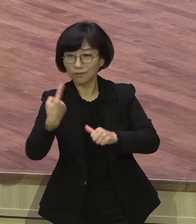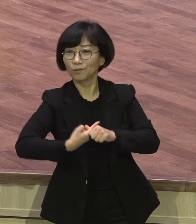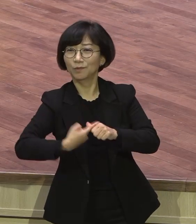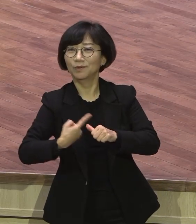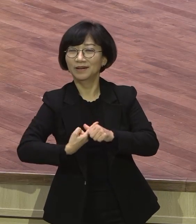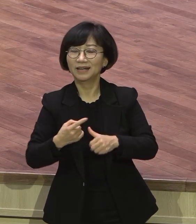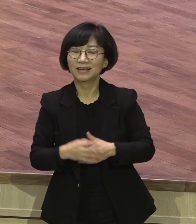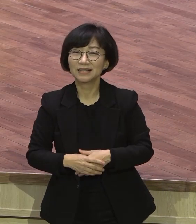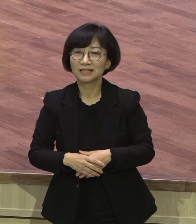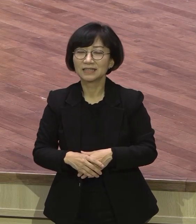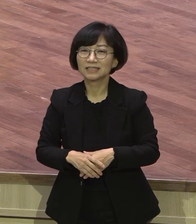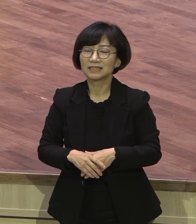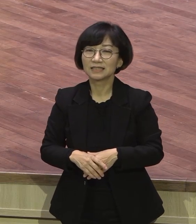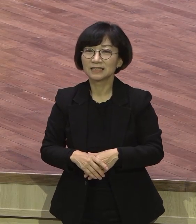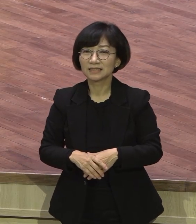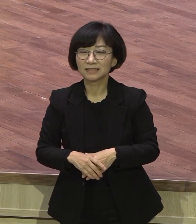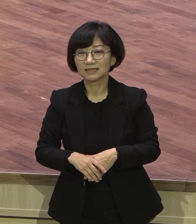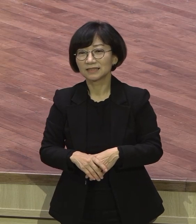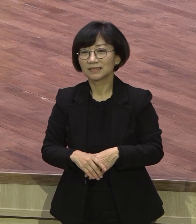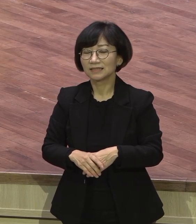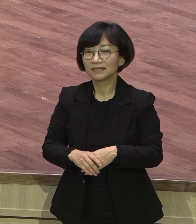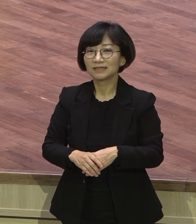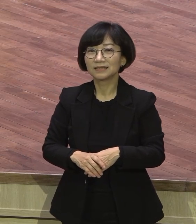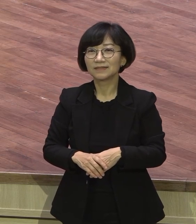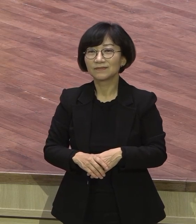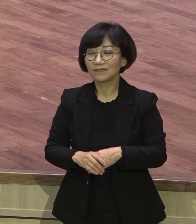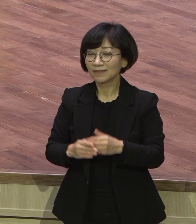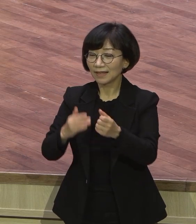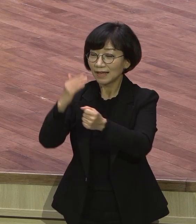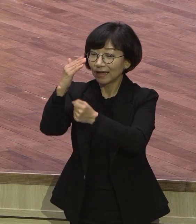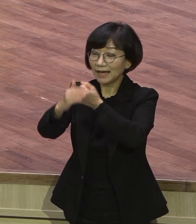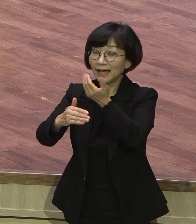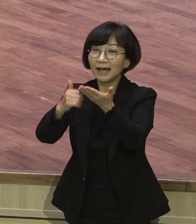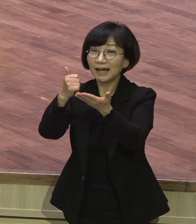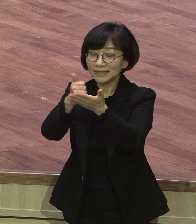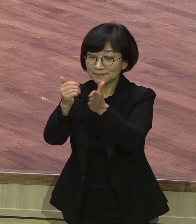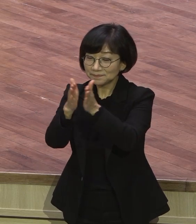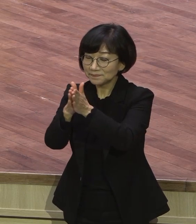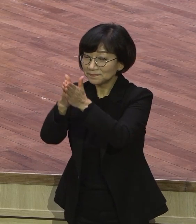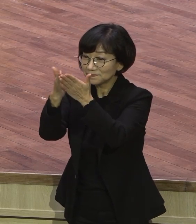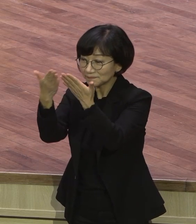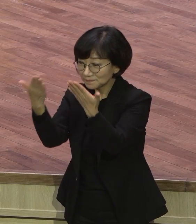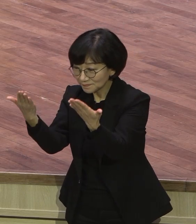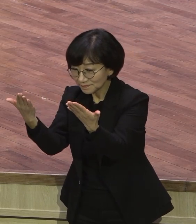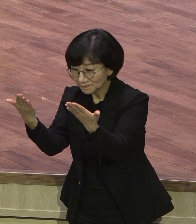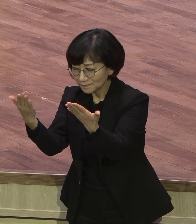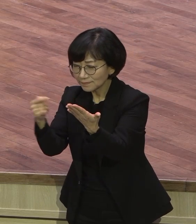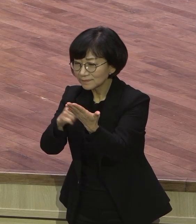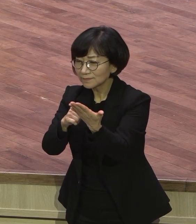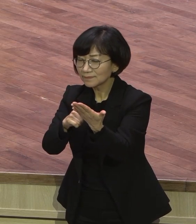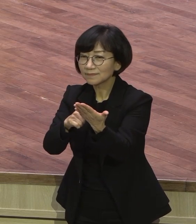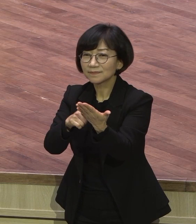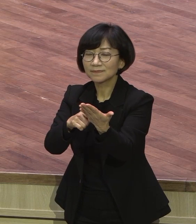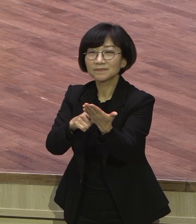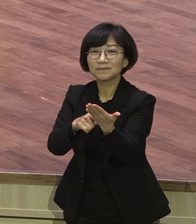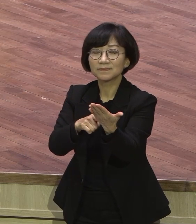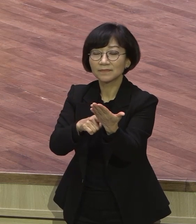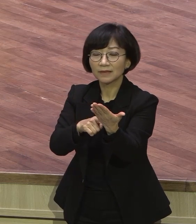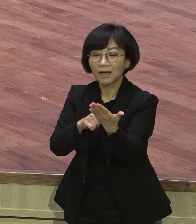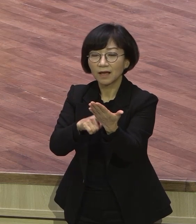항상 뭐여 하는 말씀을 볼 때 하나님의 의도 의도가 말씀